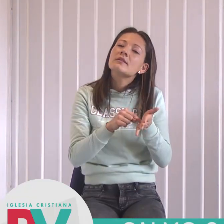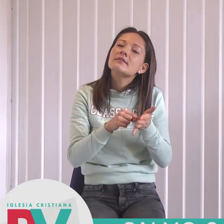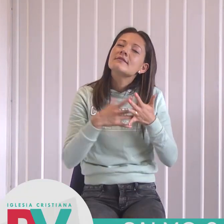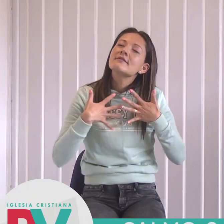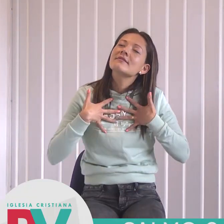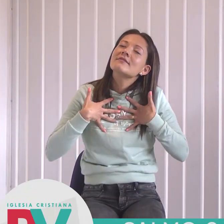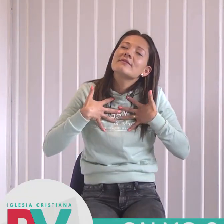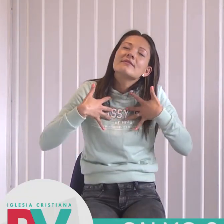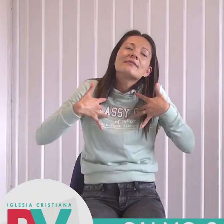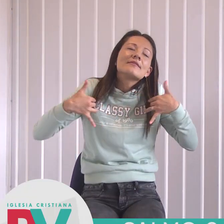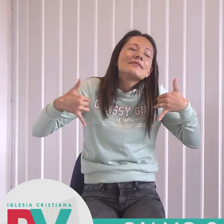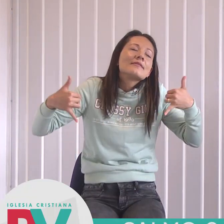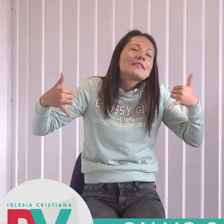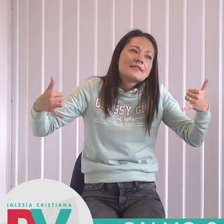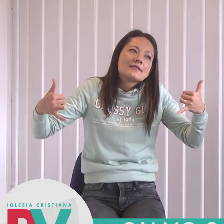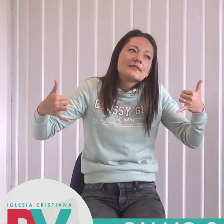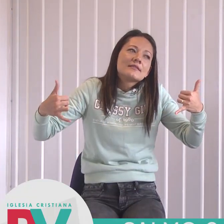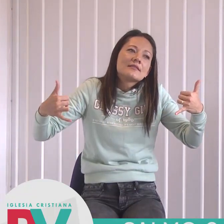bienaventurado el hombre